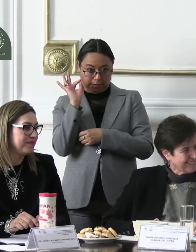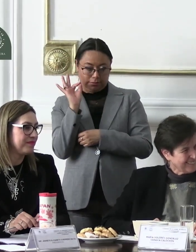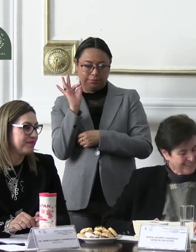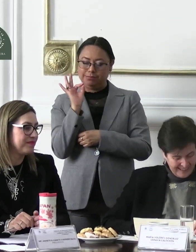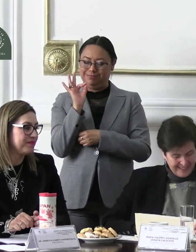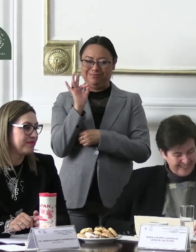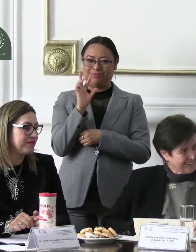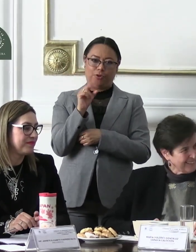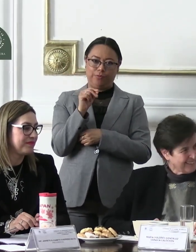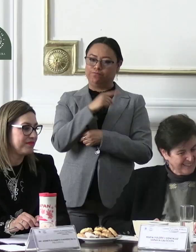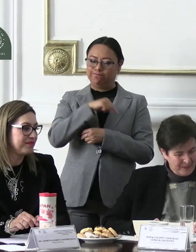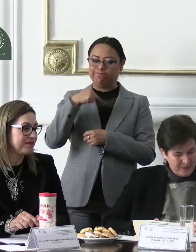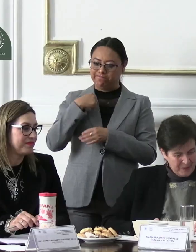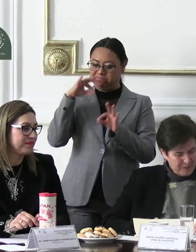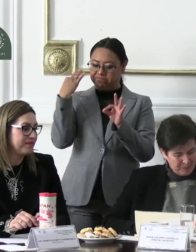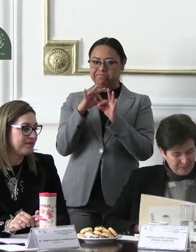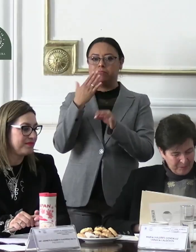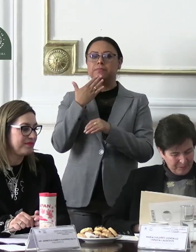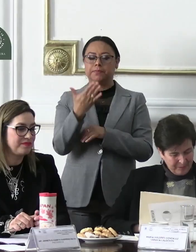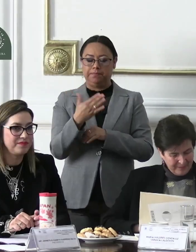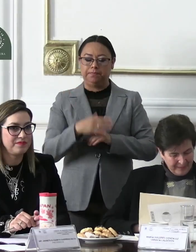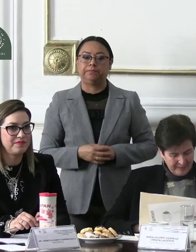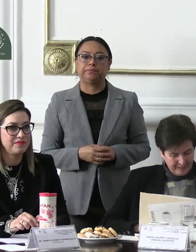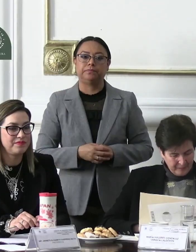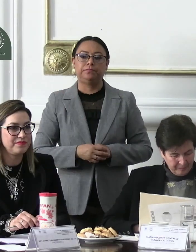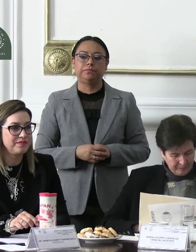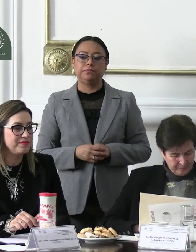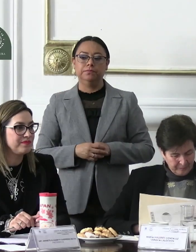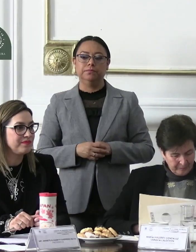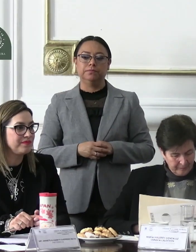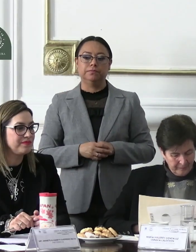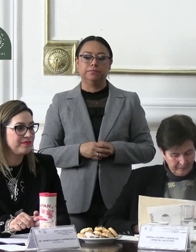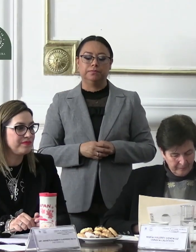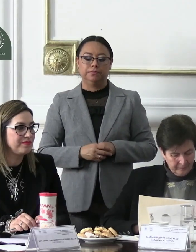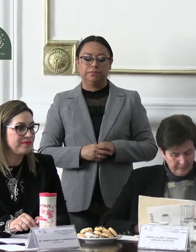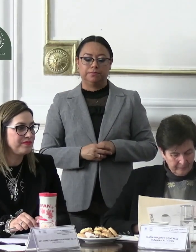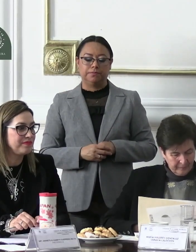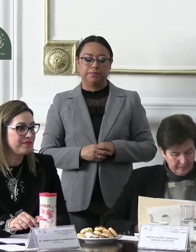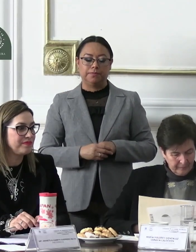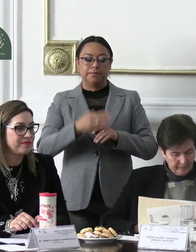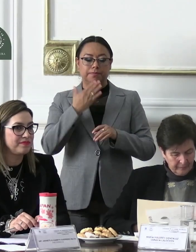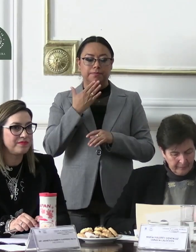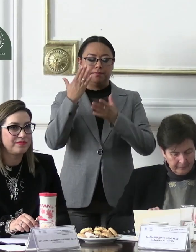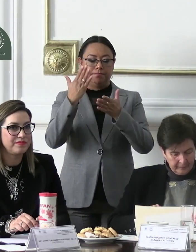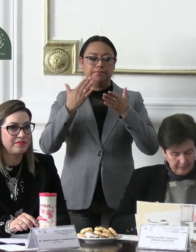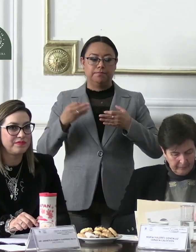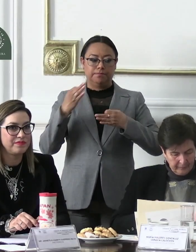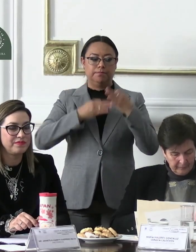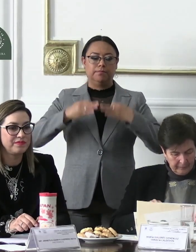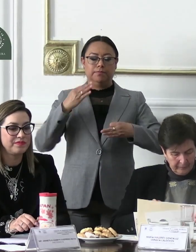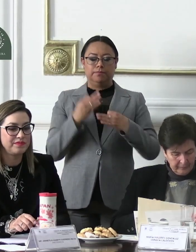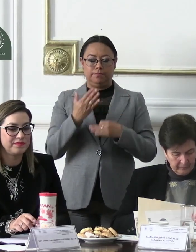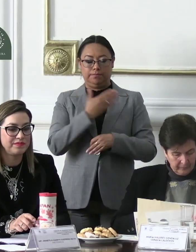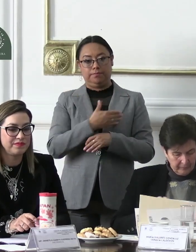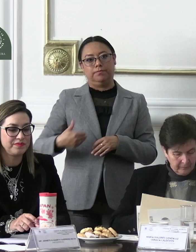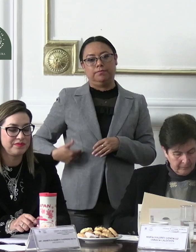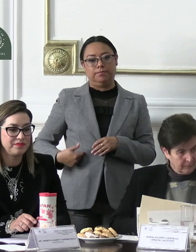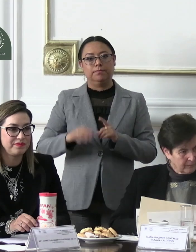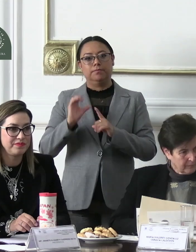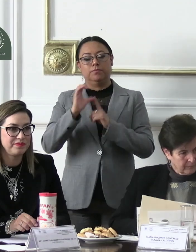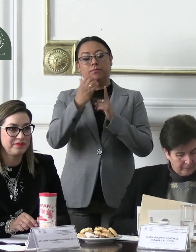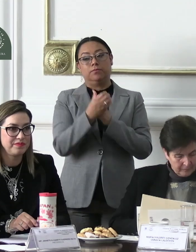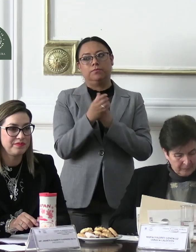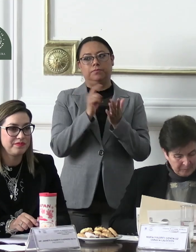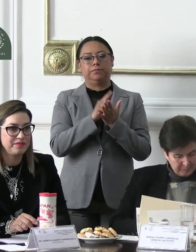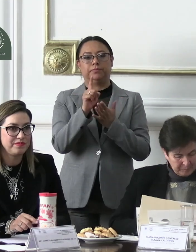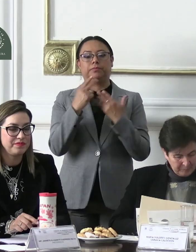de usted para presidir esta comisión. Bienvenido a todos y a todas, presidenta de la Comisión de Derechos Humanos de la Ciudad